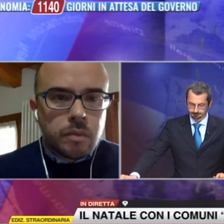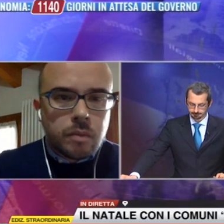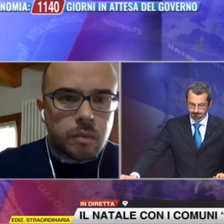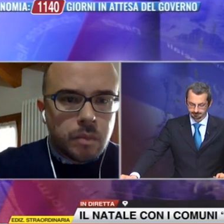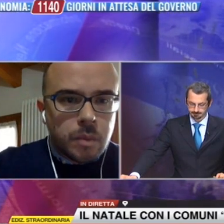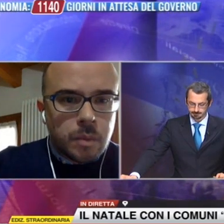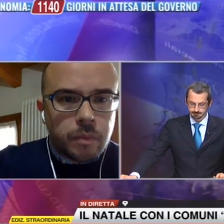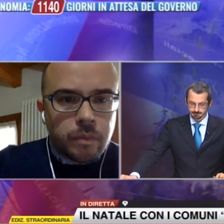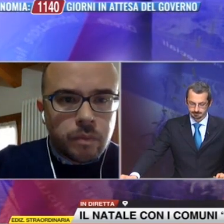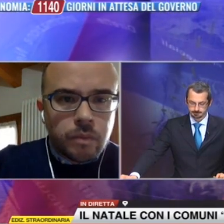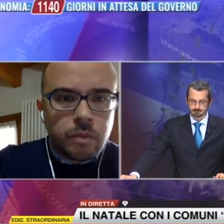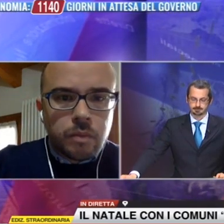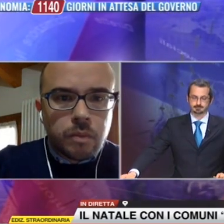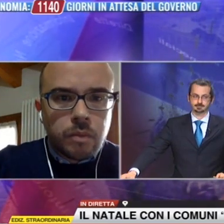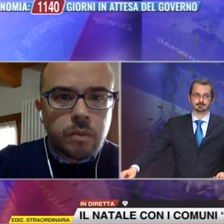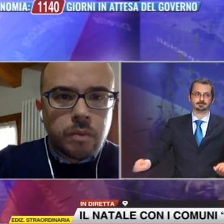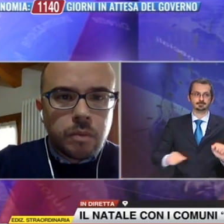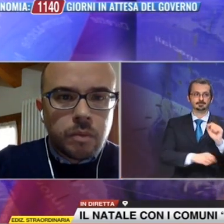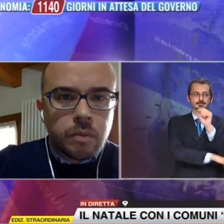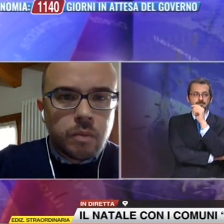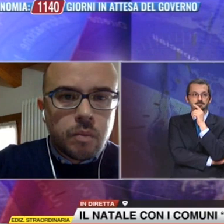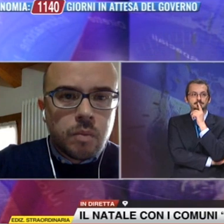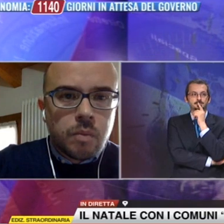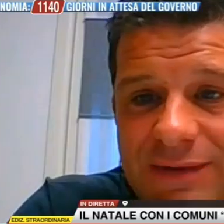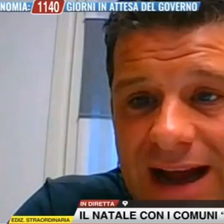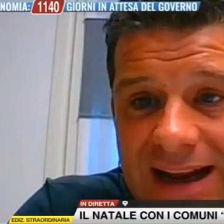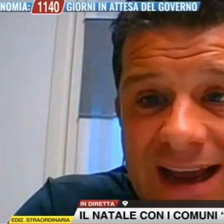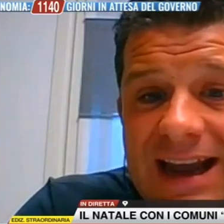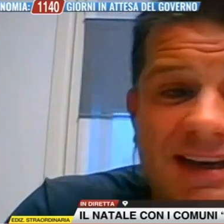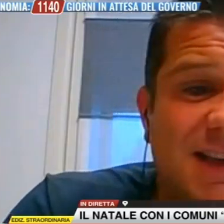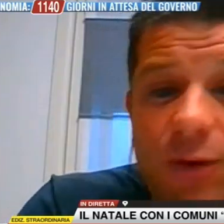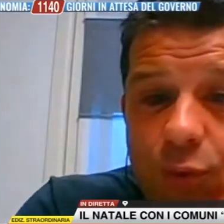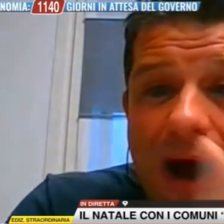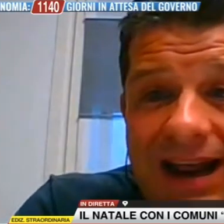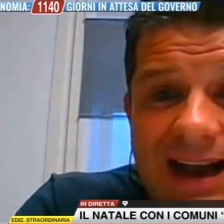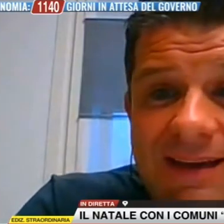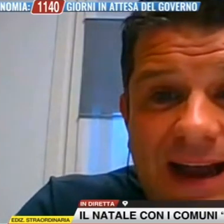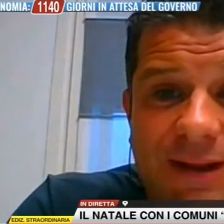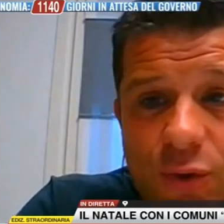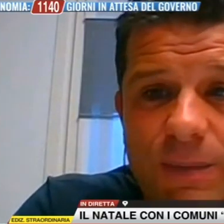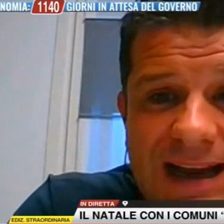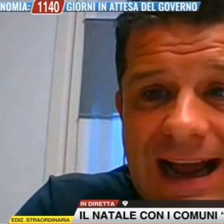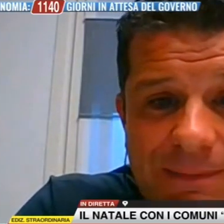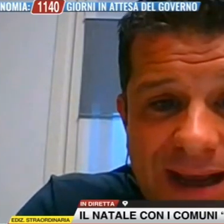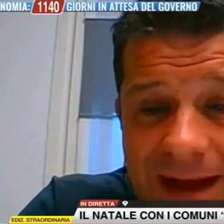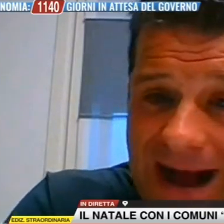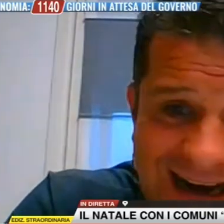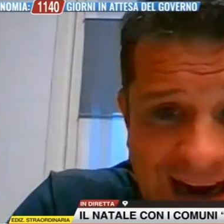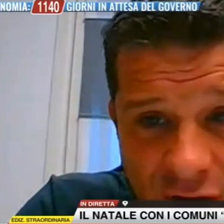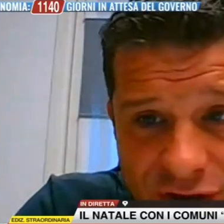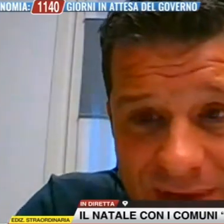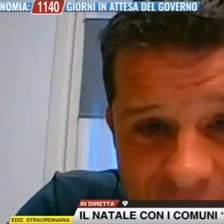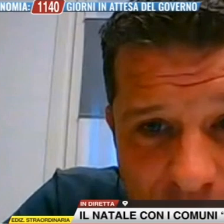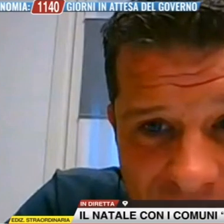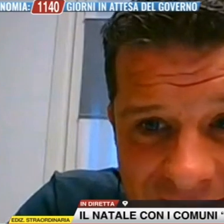vengono dallo Stato. Se a me dicono di volere che una sanità a livello nazionale che sia uguale anche in Veneto come in Calabria, ma anche